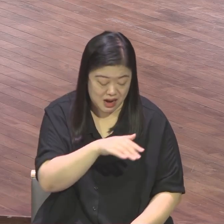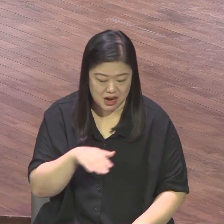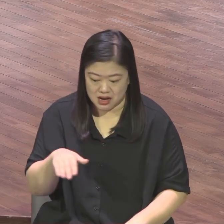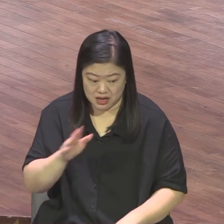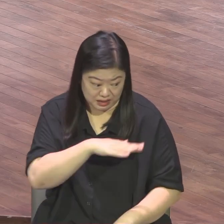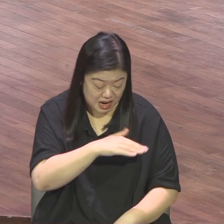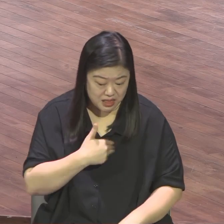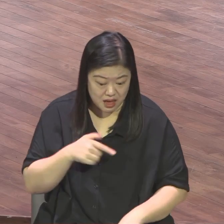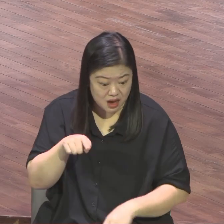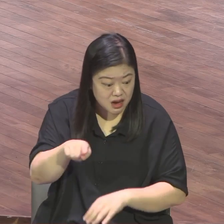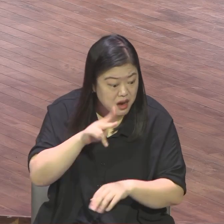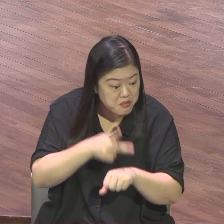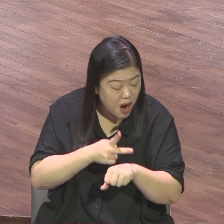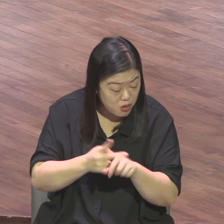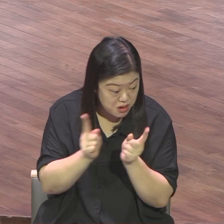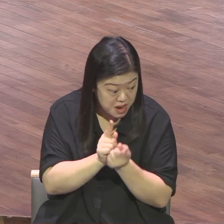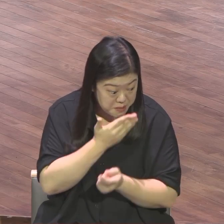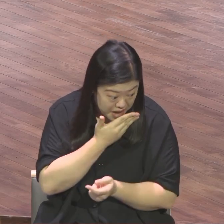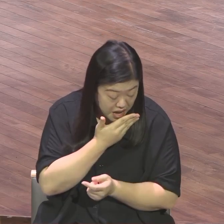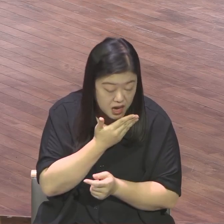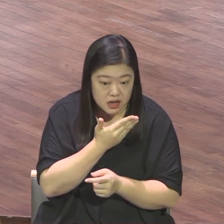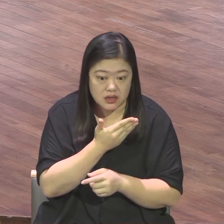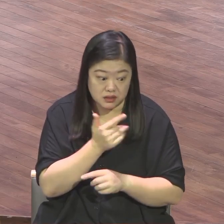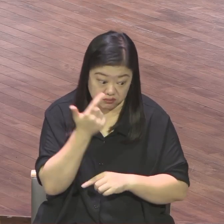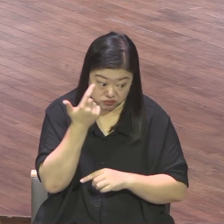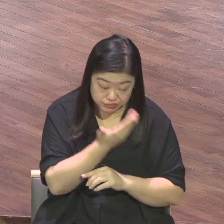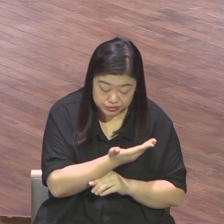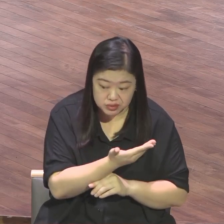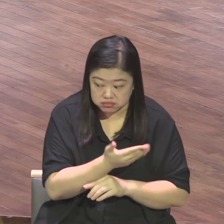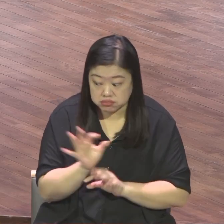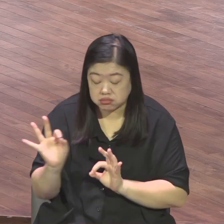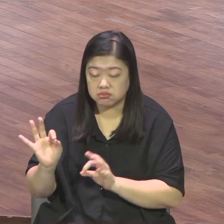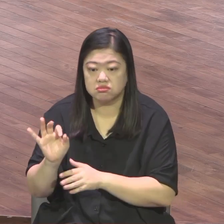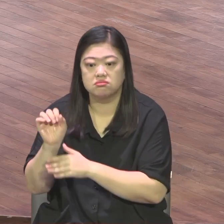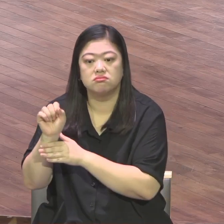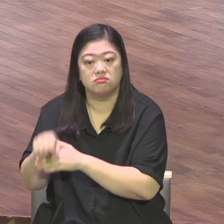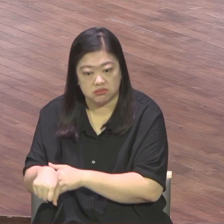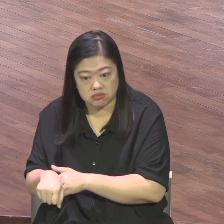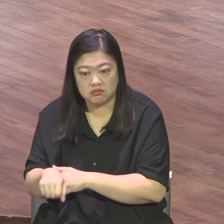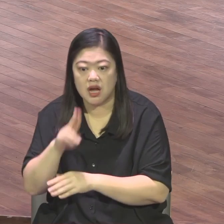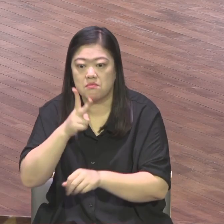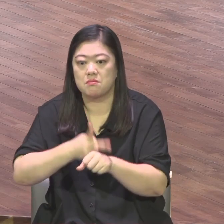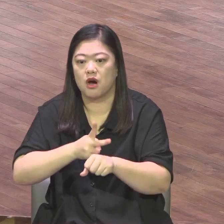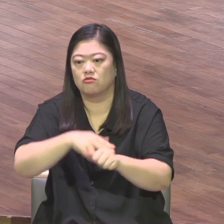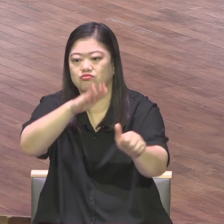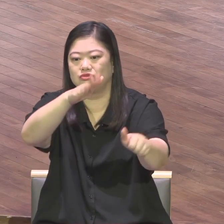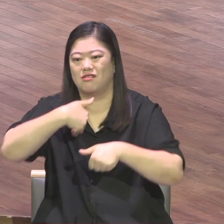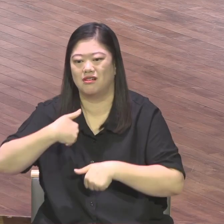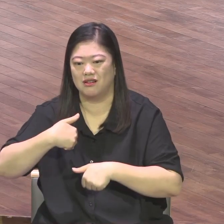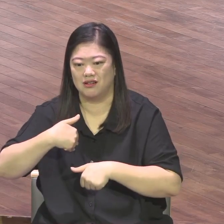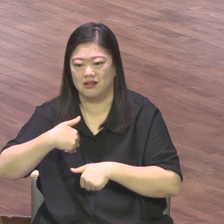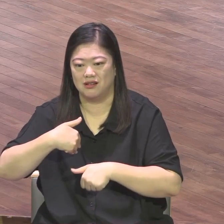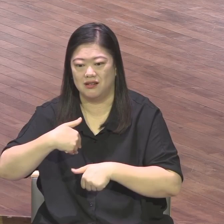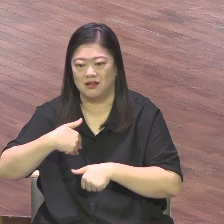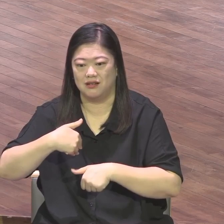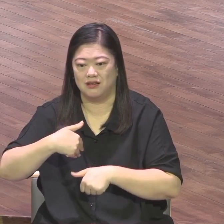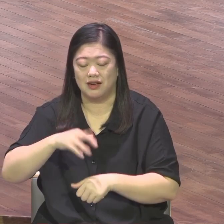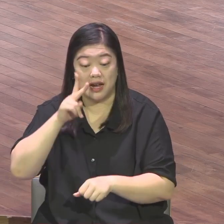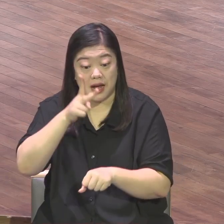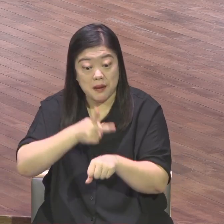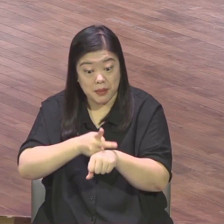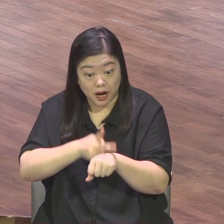만나게 됩니다. 여기서 이 만남이 성사됐는데 지난주일 말씀을 통해서 살펴본 것처럼 봐도 바울은 제3차